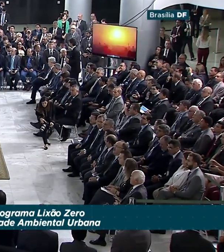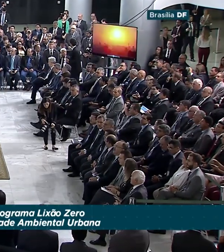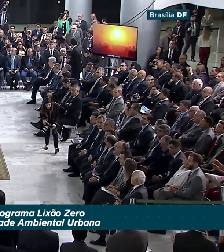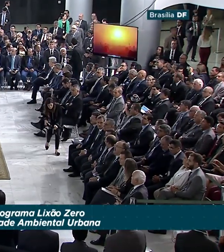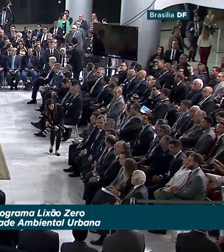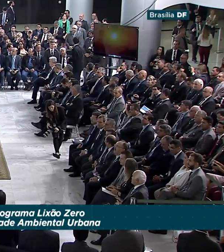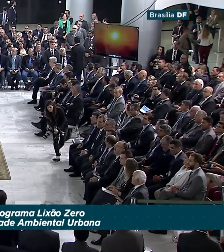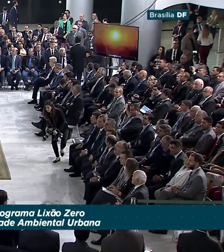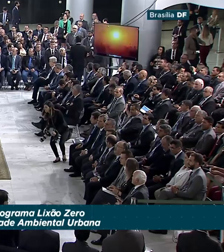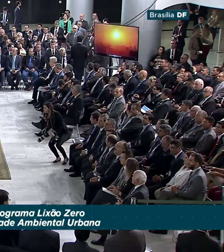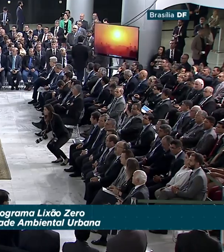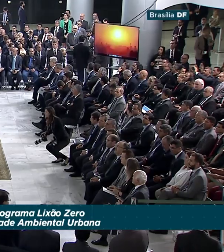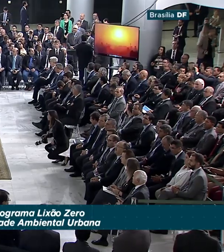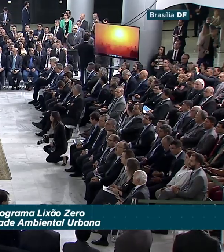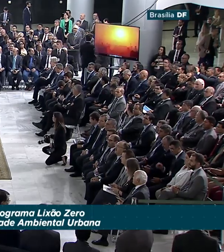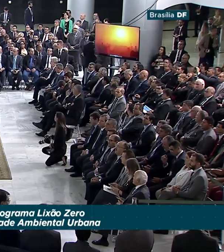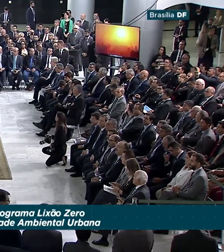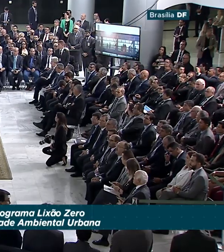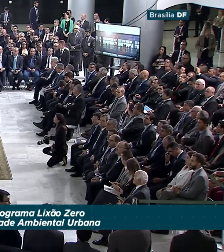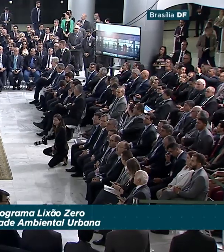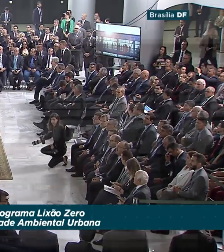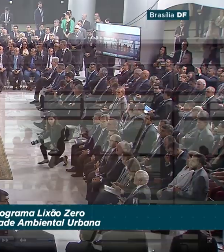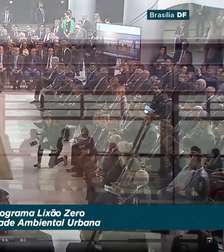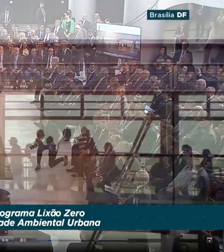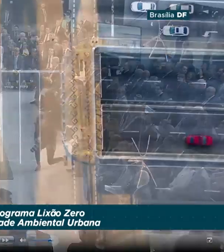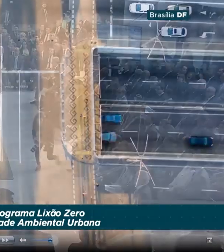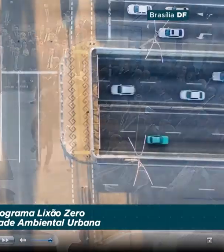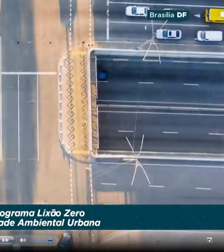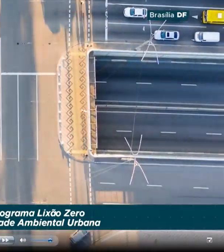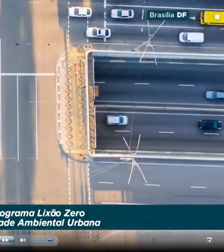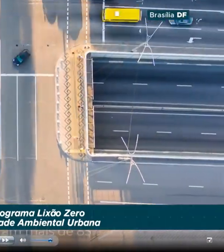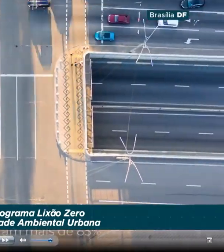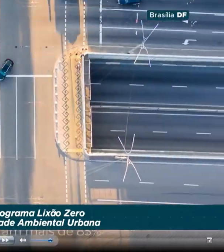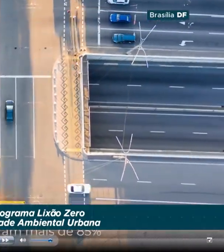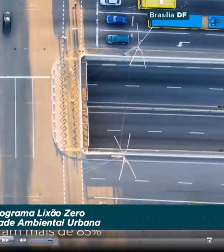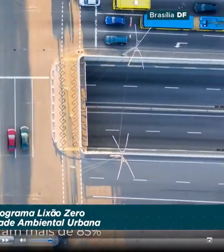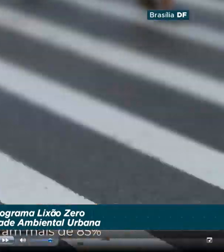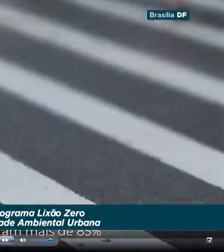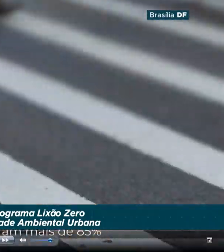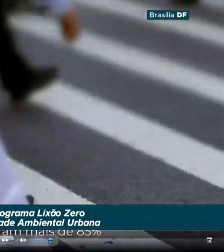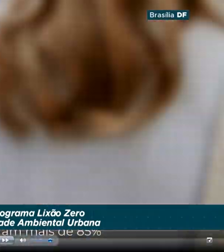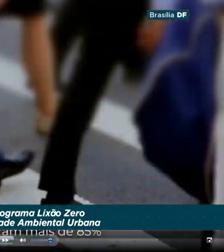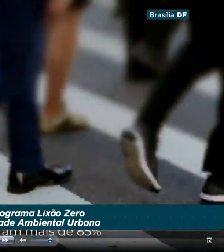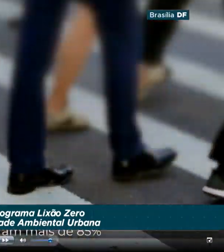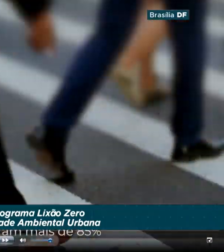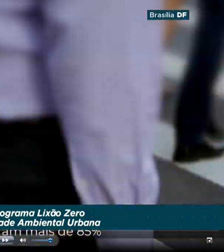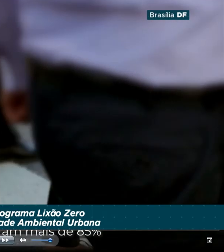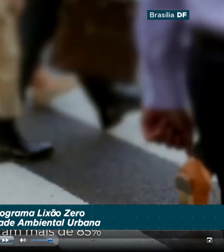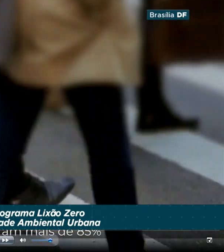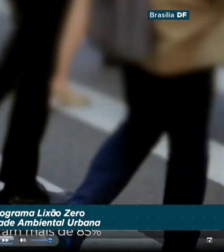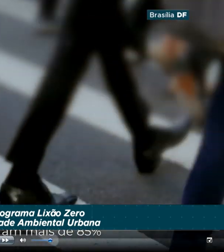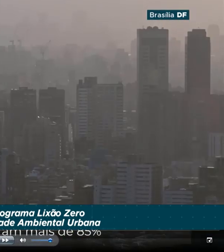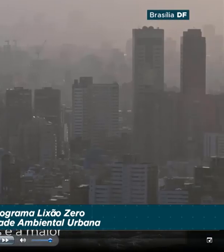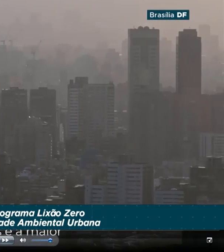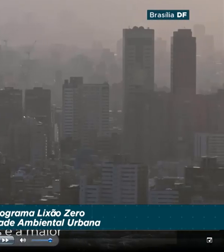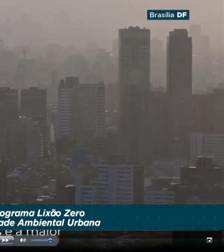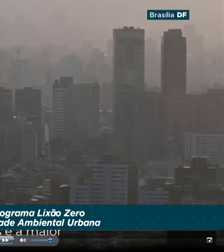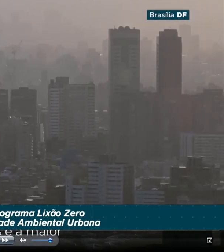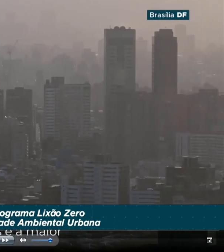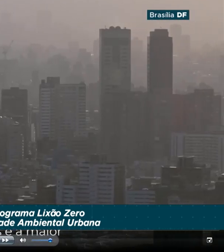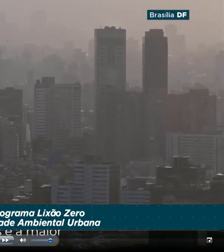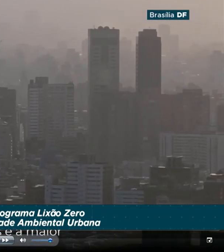As cidades concentram mais de